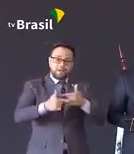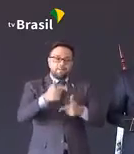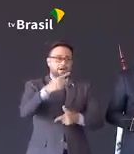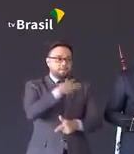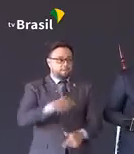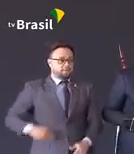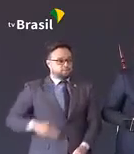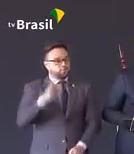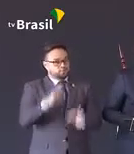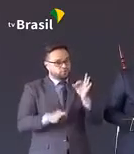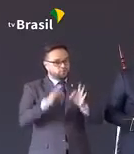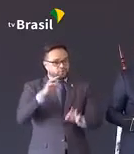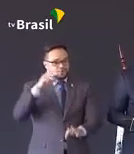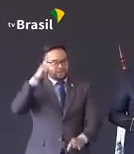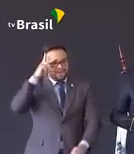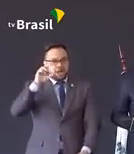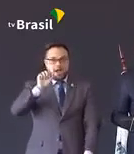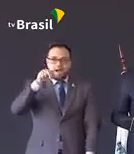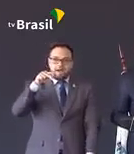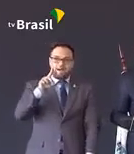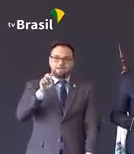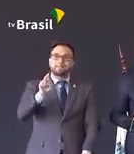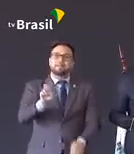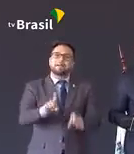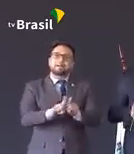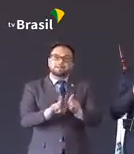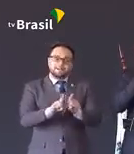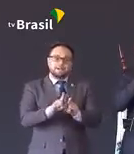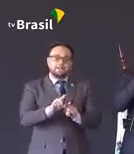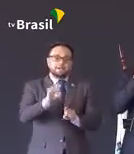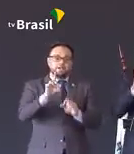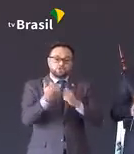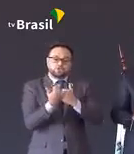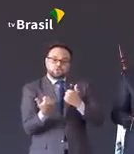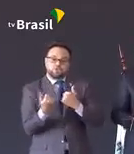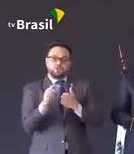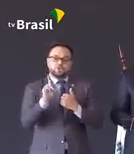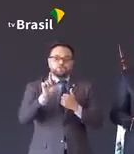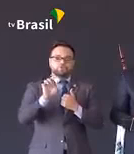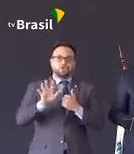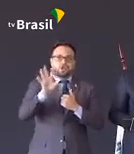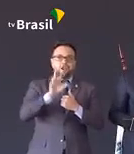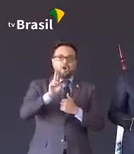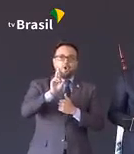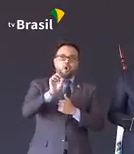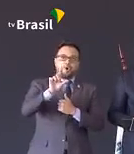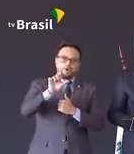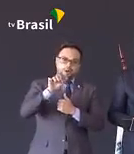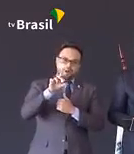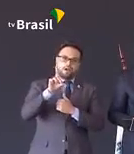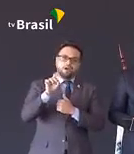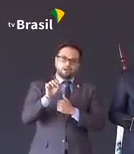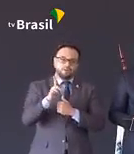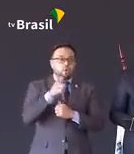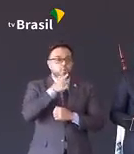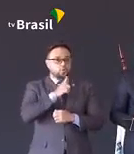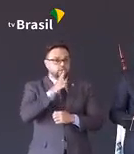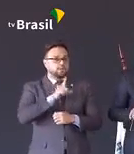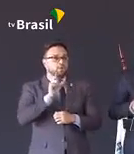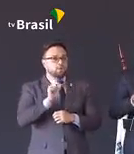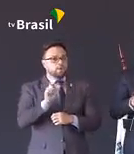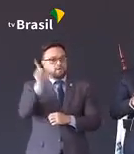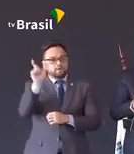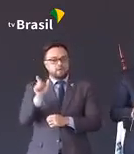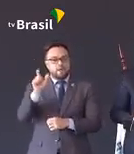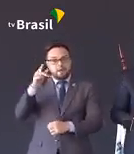André Mendonça, bem como do diretor-geral, Rolando Alexandre, nós conseguimos sensibilizar o ministro da Economia